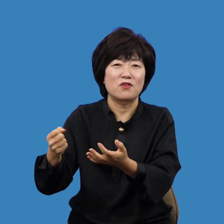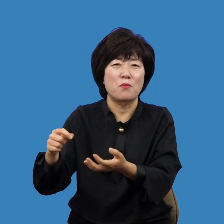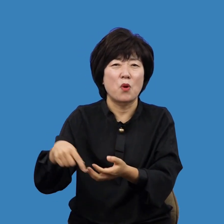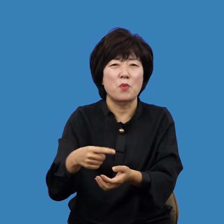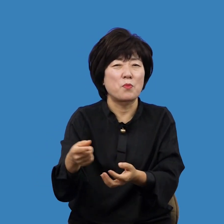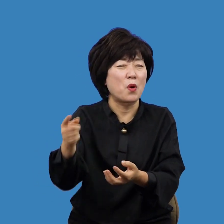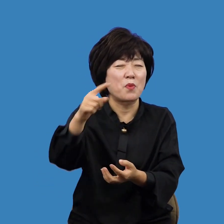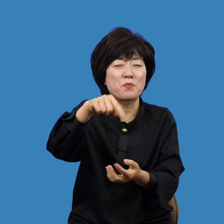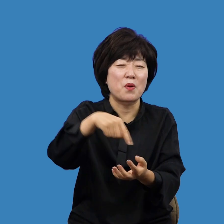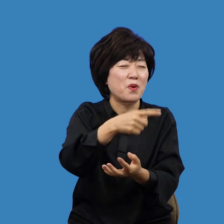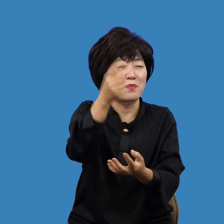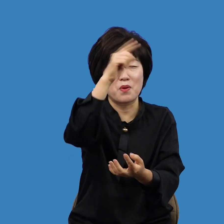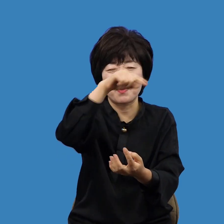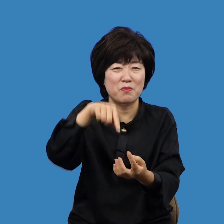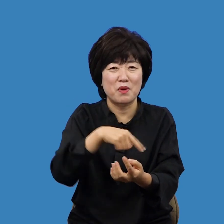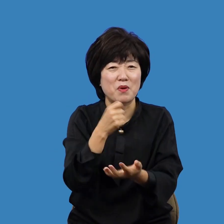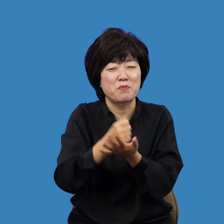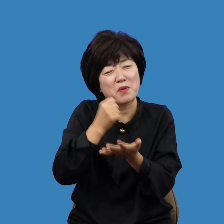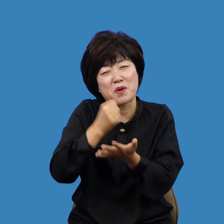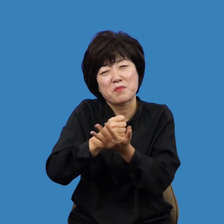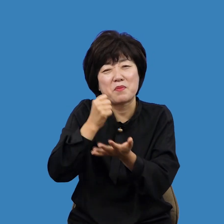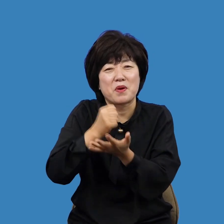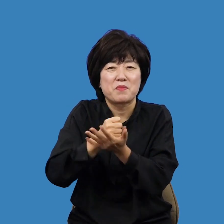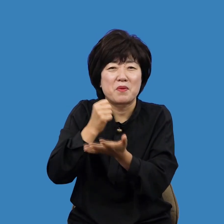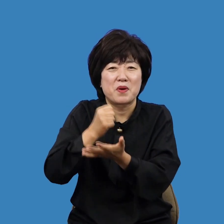저쩌고 해서 그래서 그런 간증이 나온 거야. 몰랐지.